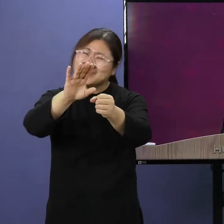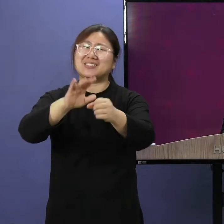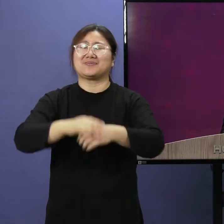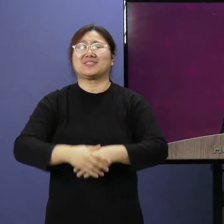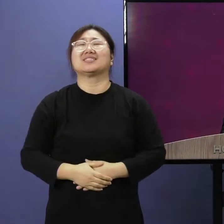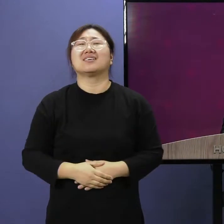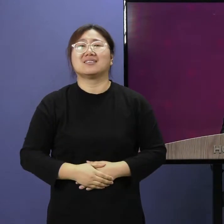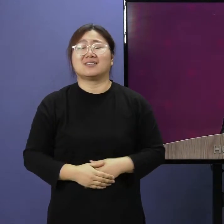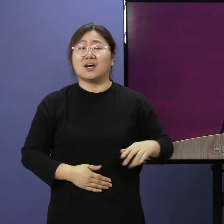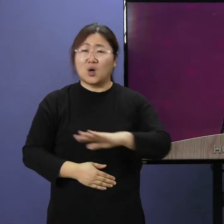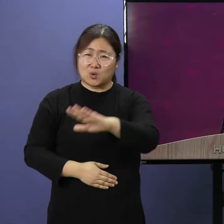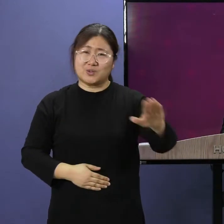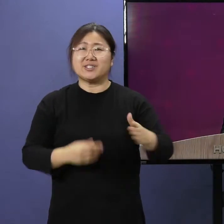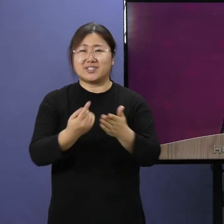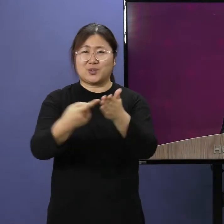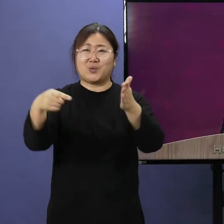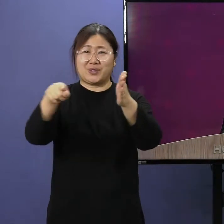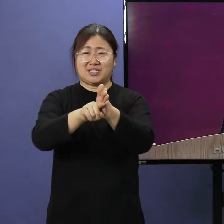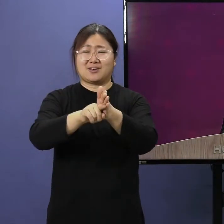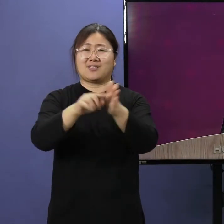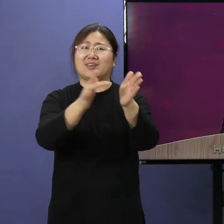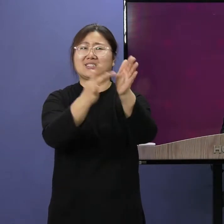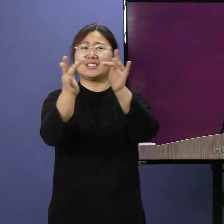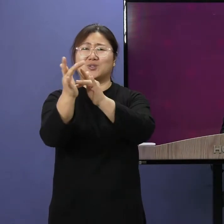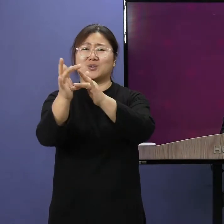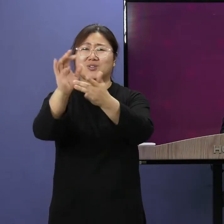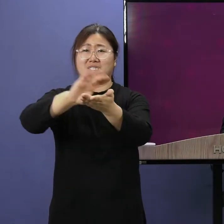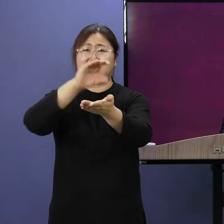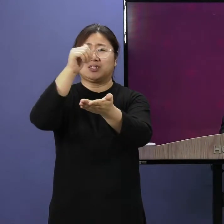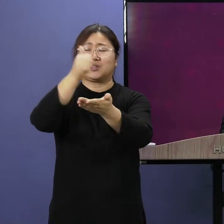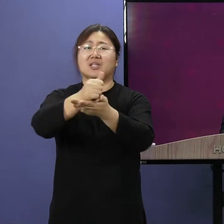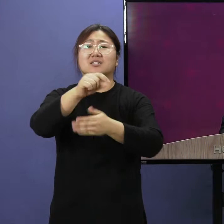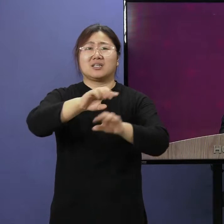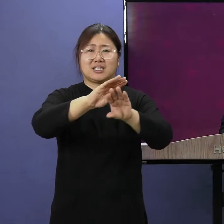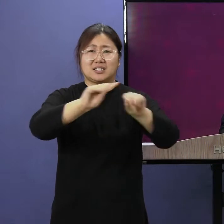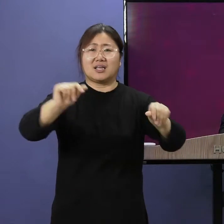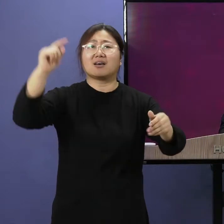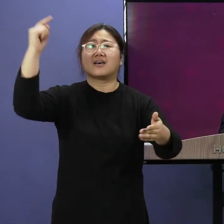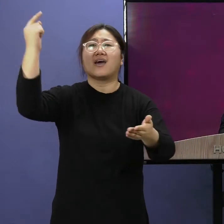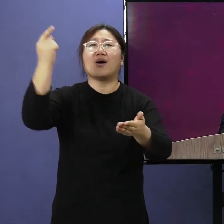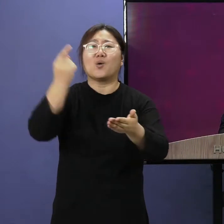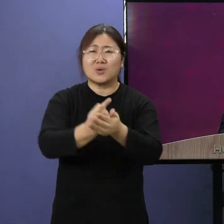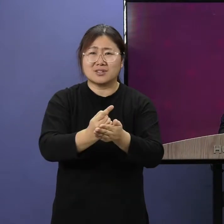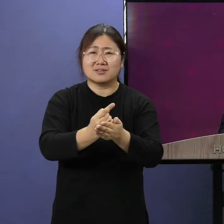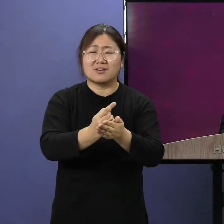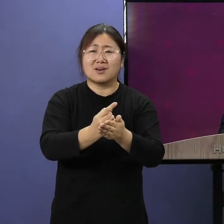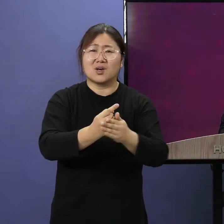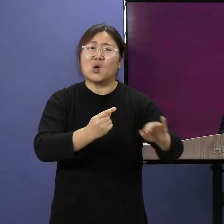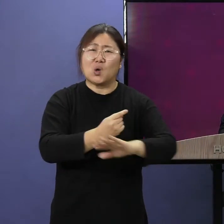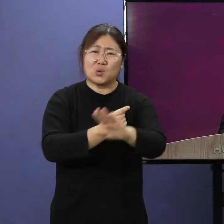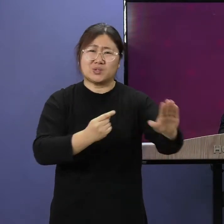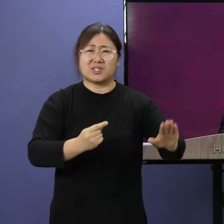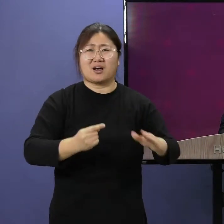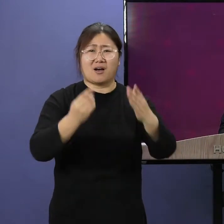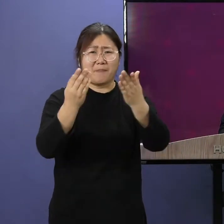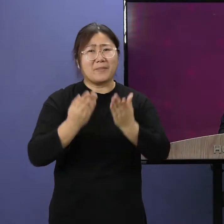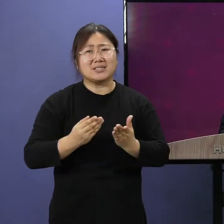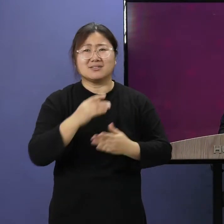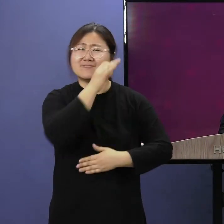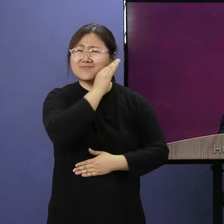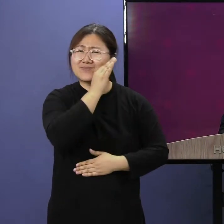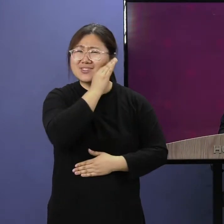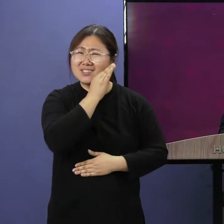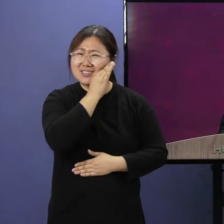우리를 위해서 예수 그리스도께서 이 땅에 오셔서 우리가 받아야 될 그 수치를 대신 감당해 주셨습니다.